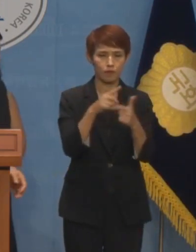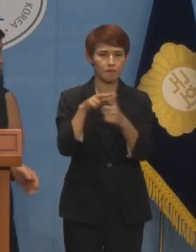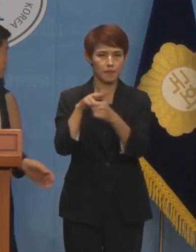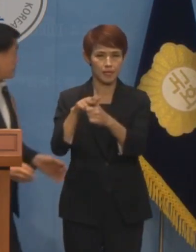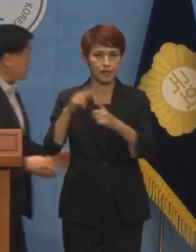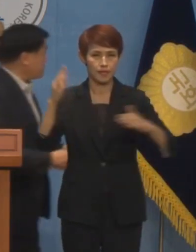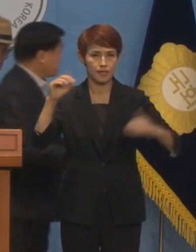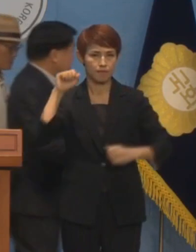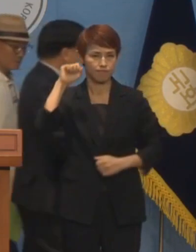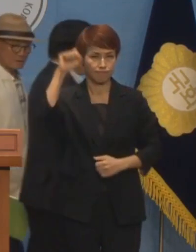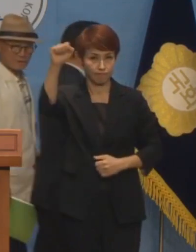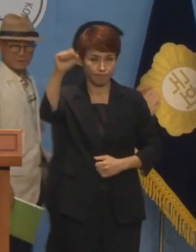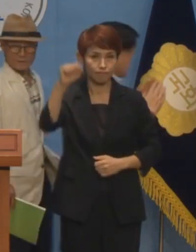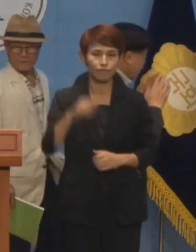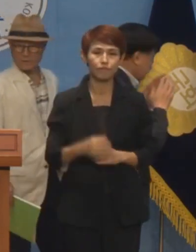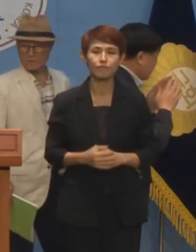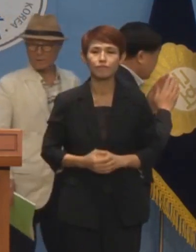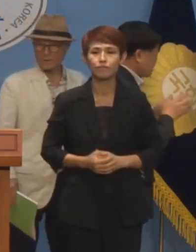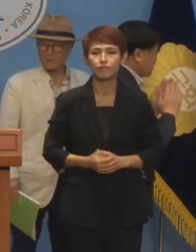위원장